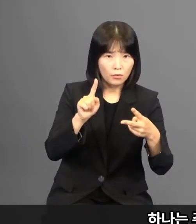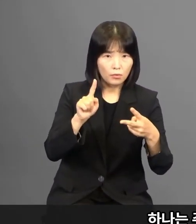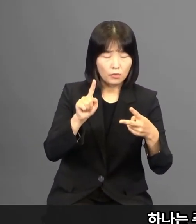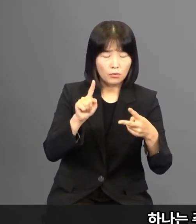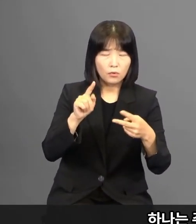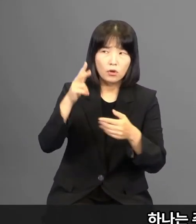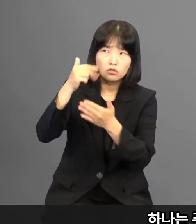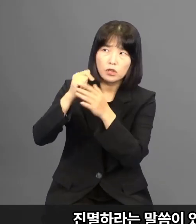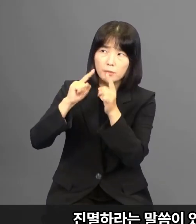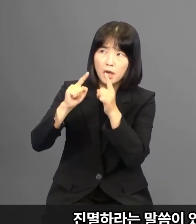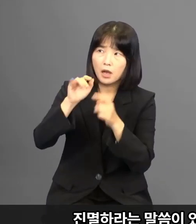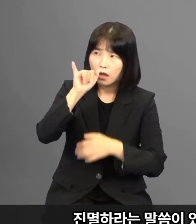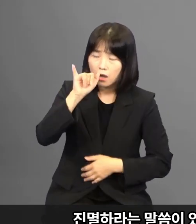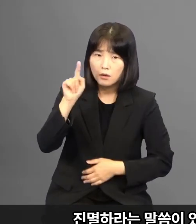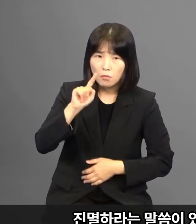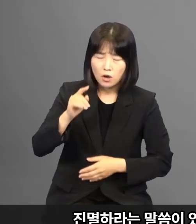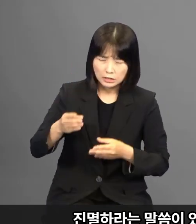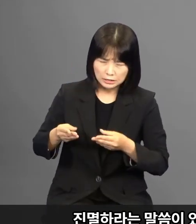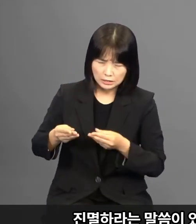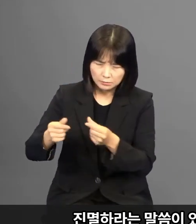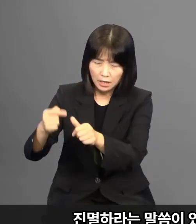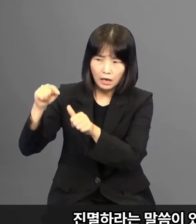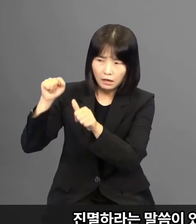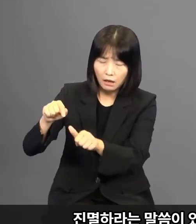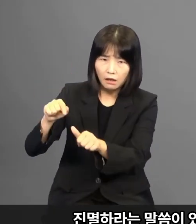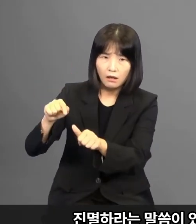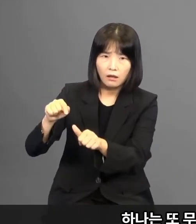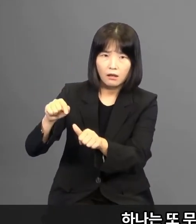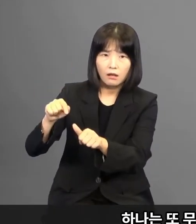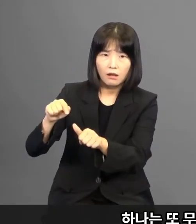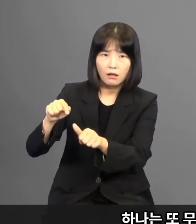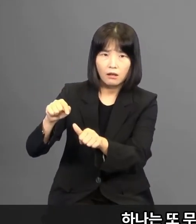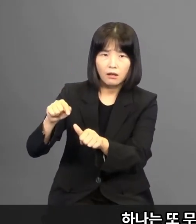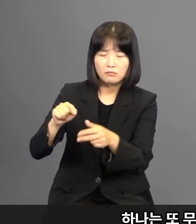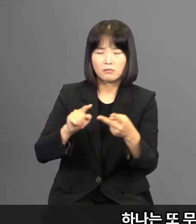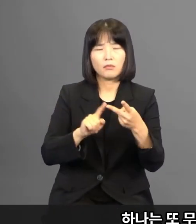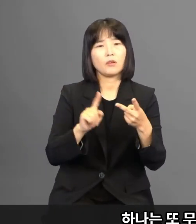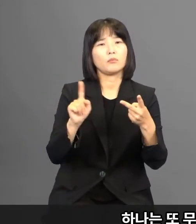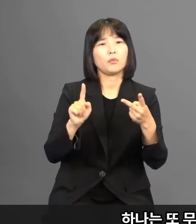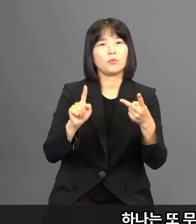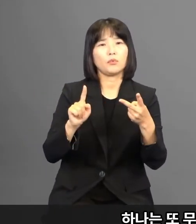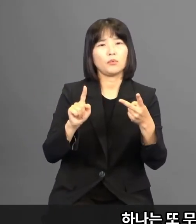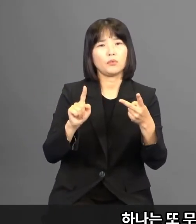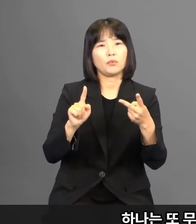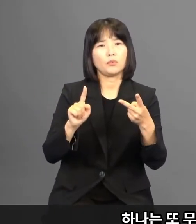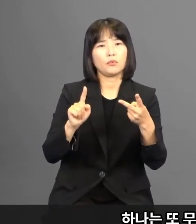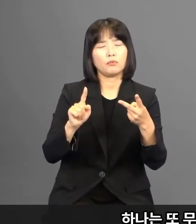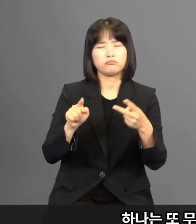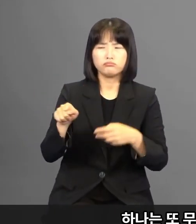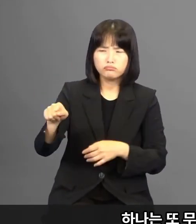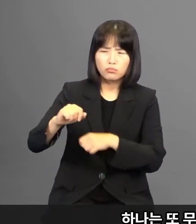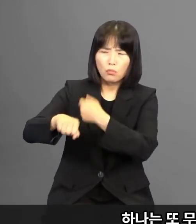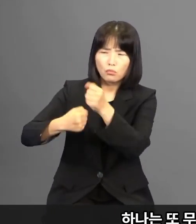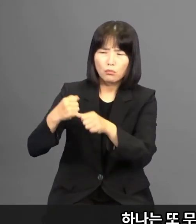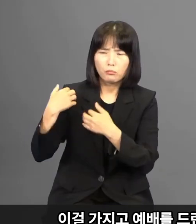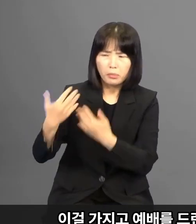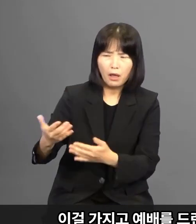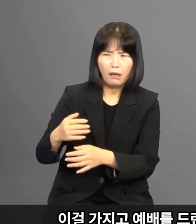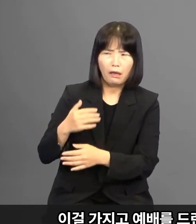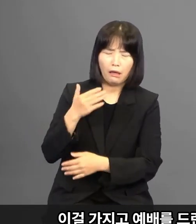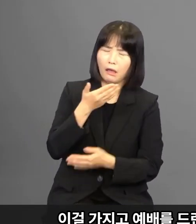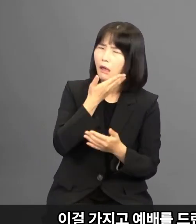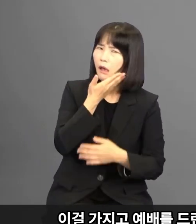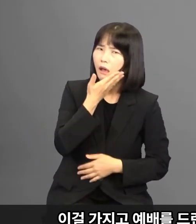말씀이 있었어요. 진멸하라는 말씀이 있었어요. 이게 하나님의 말씀입니다. 하나는 또 무엇일까요? 아까운 겁니다.